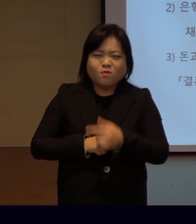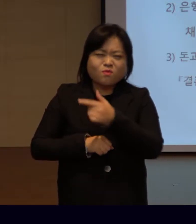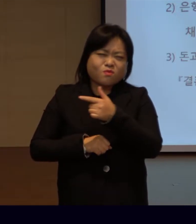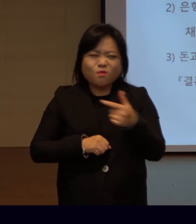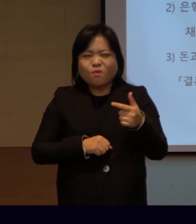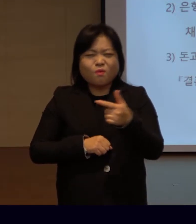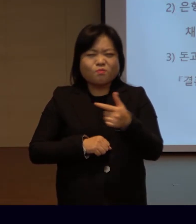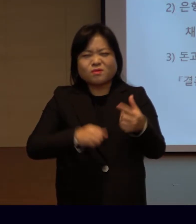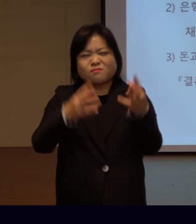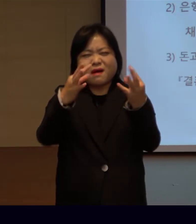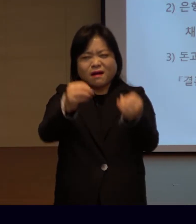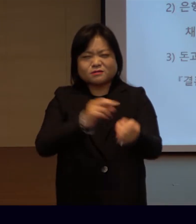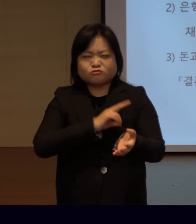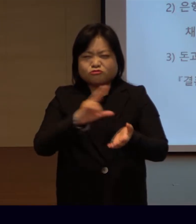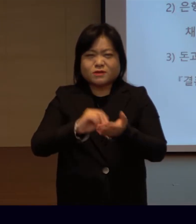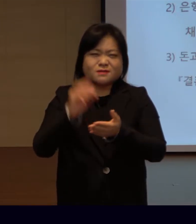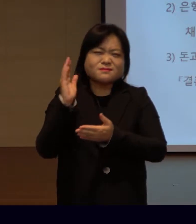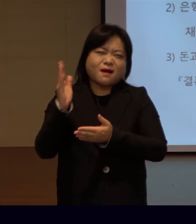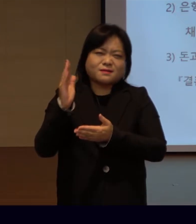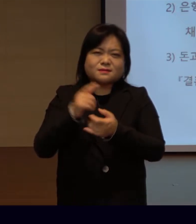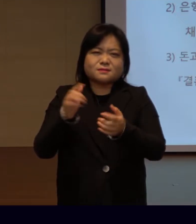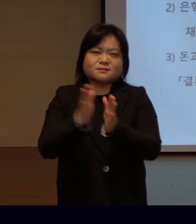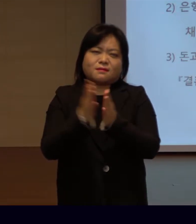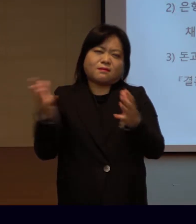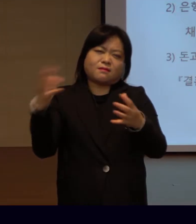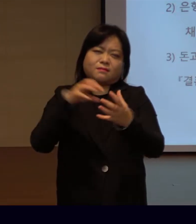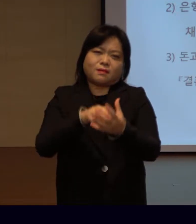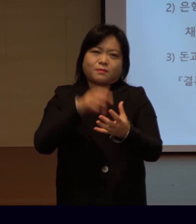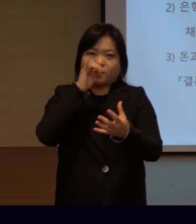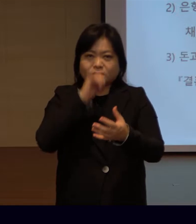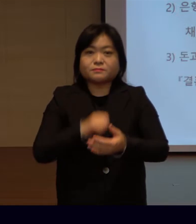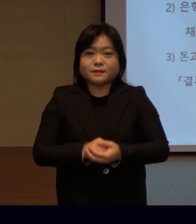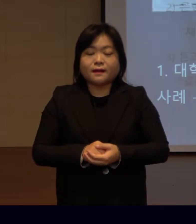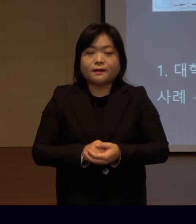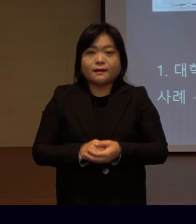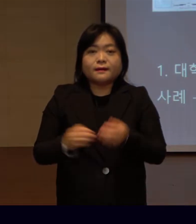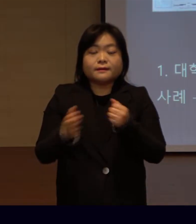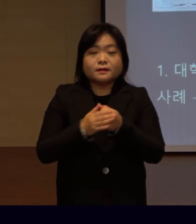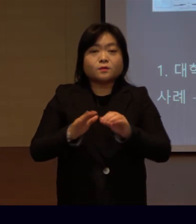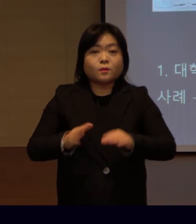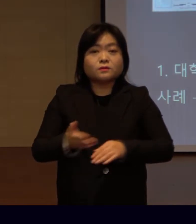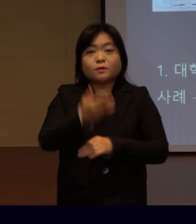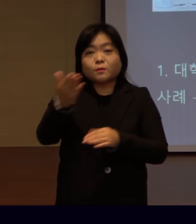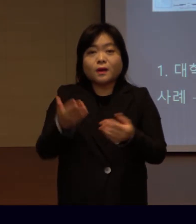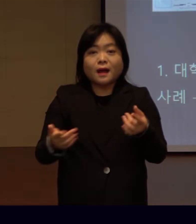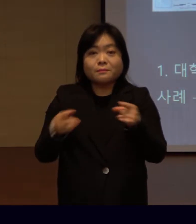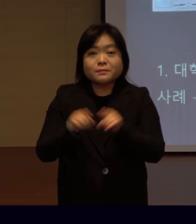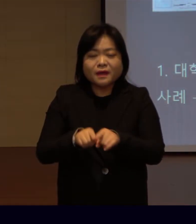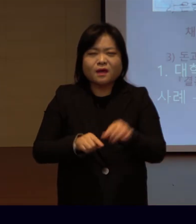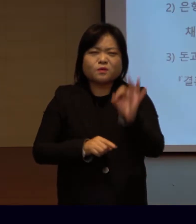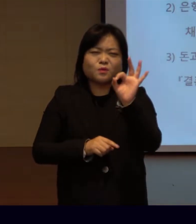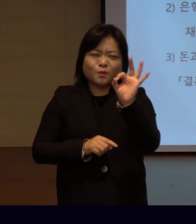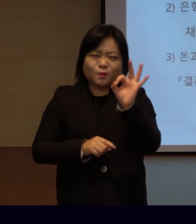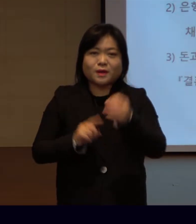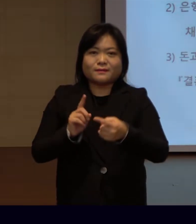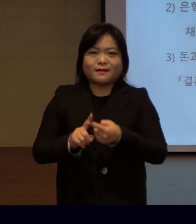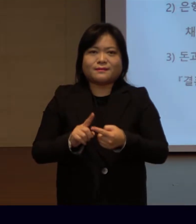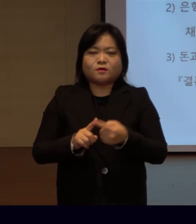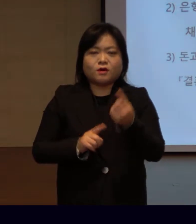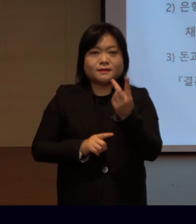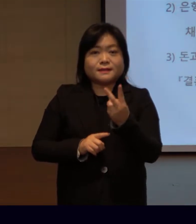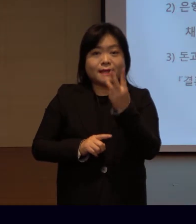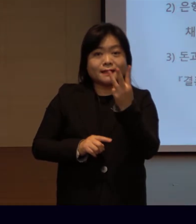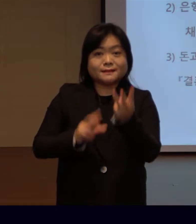너무나 많은 주제의 이야기들이 담겨 있습니다. 저는 오늘 여러분과 함께 이제 돈에 관해서 3가지